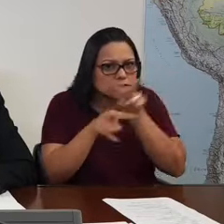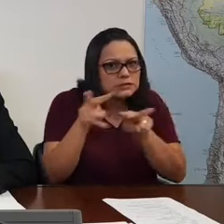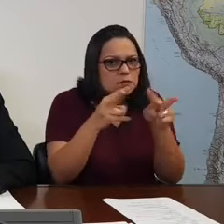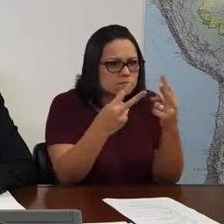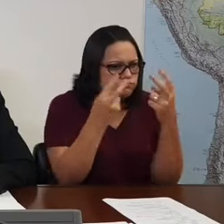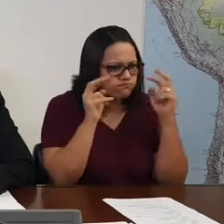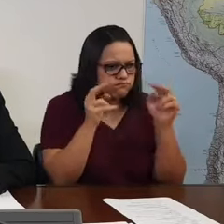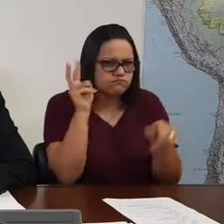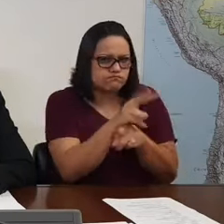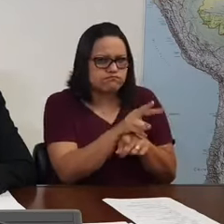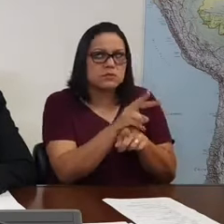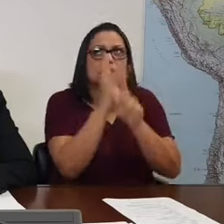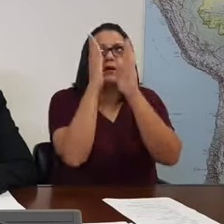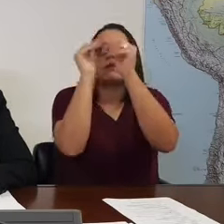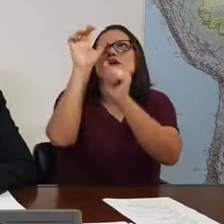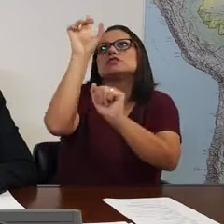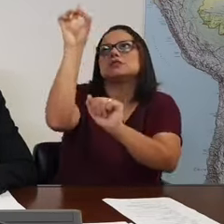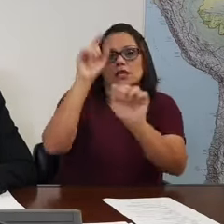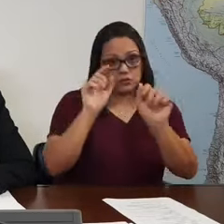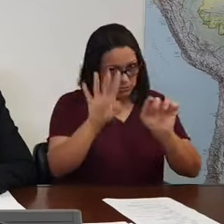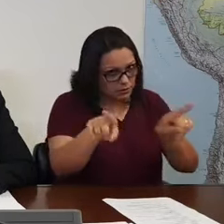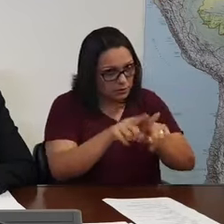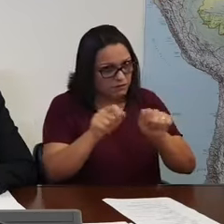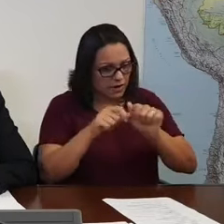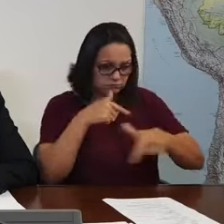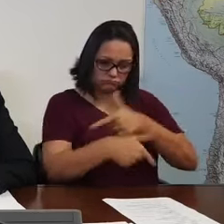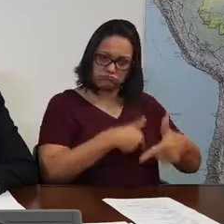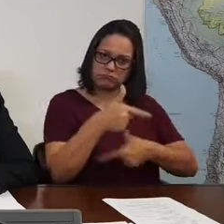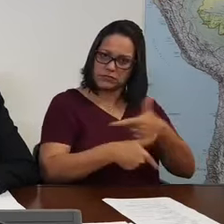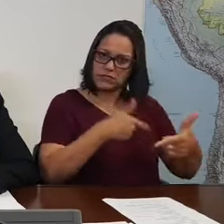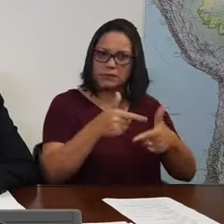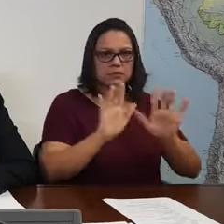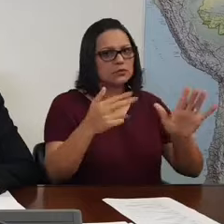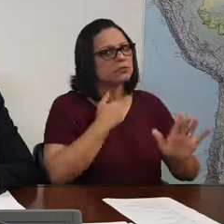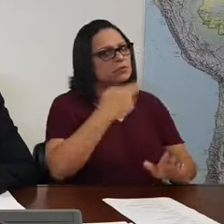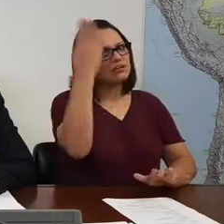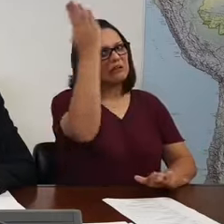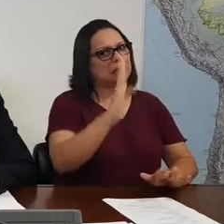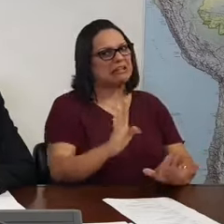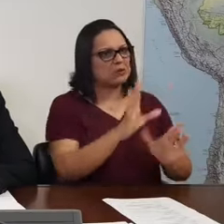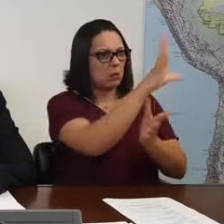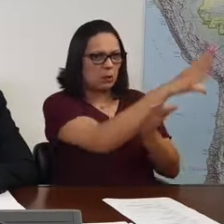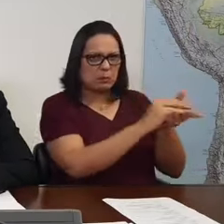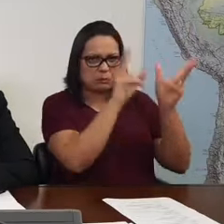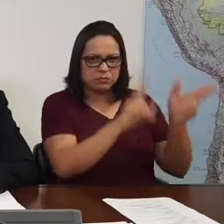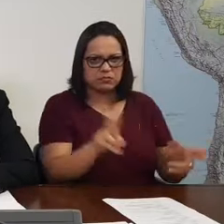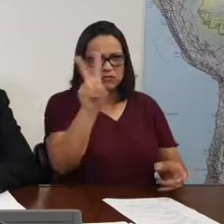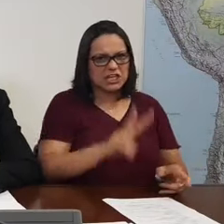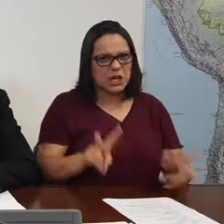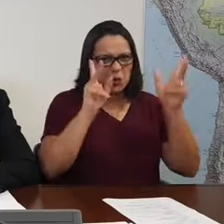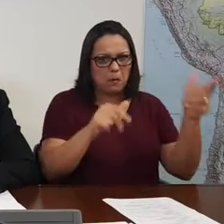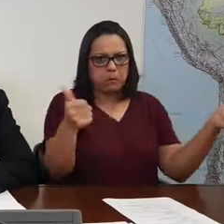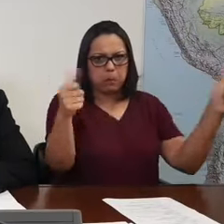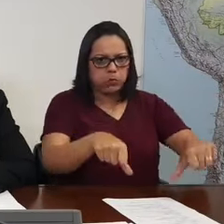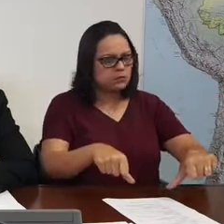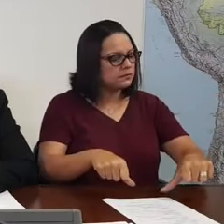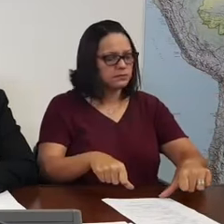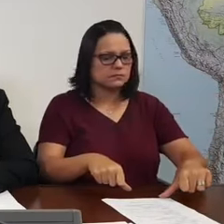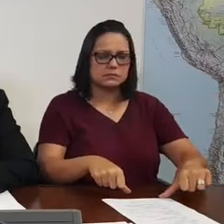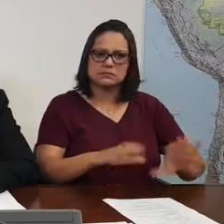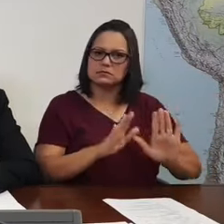e pedir a Deus e fazer a nossa parte, né, que o Brasil não se transforme numa Venezuela. Então, foi de São